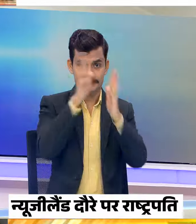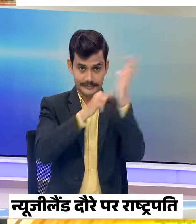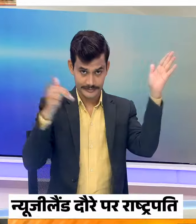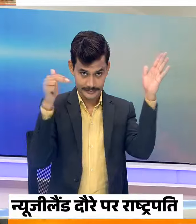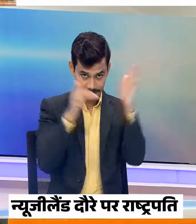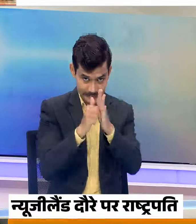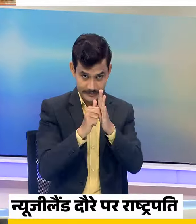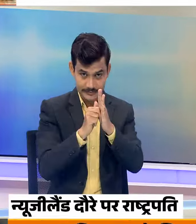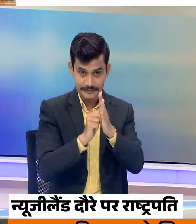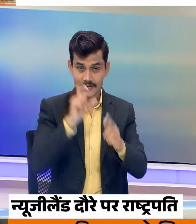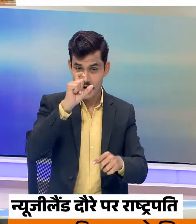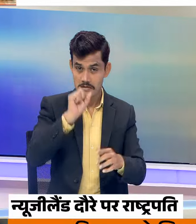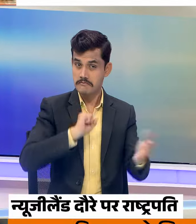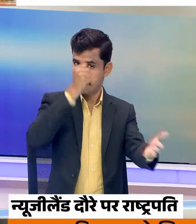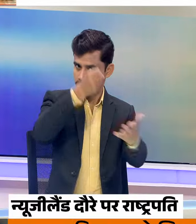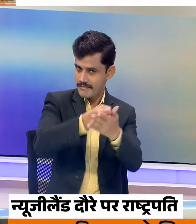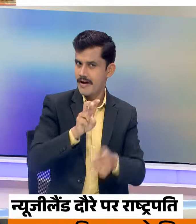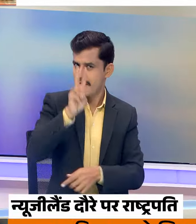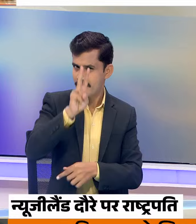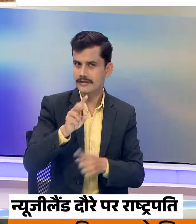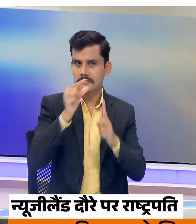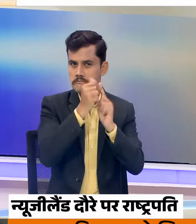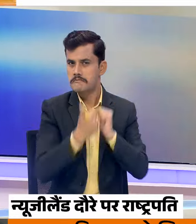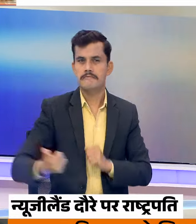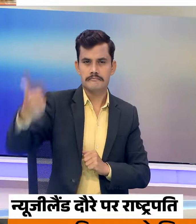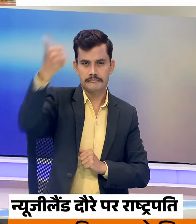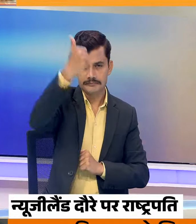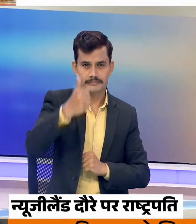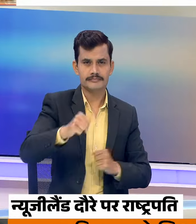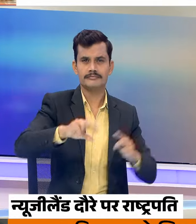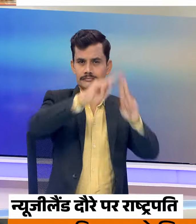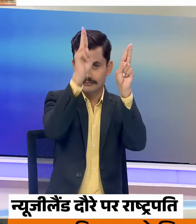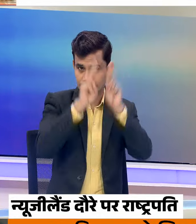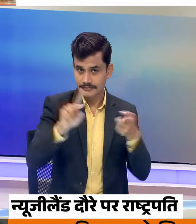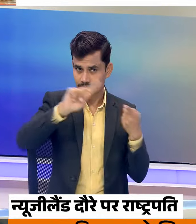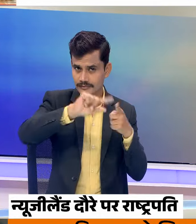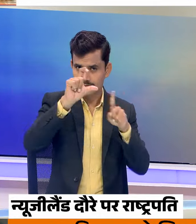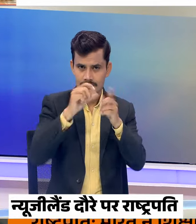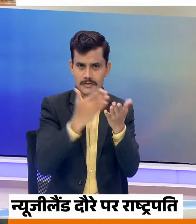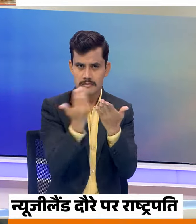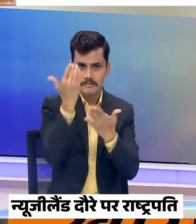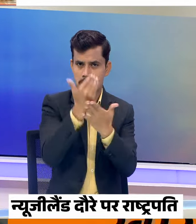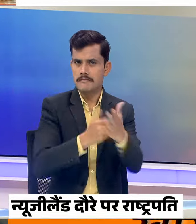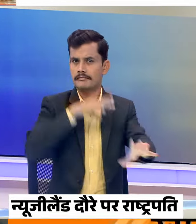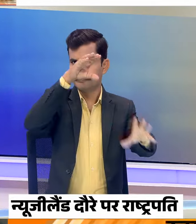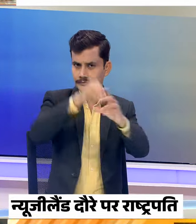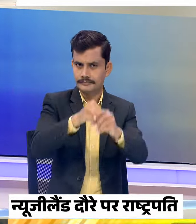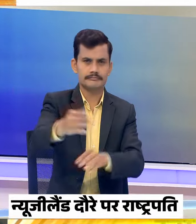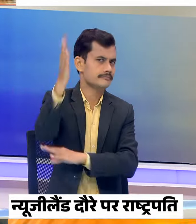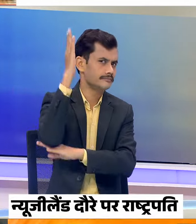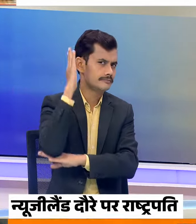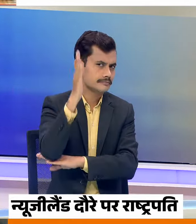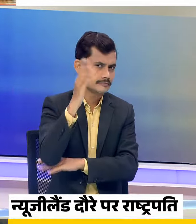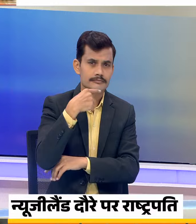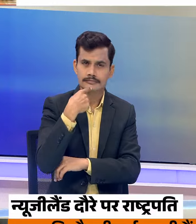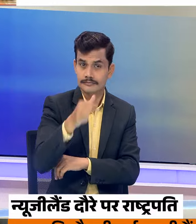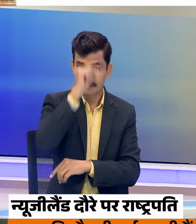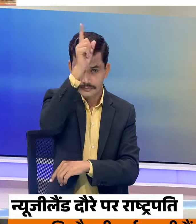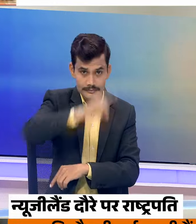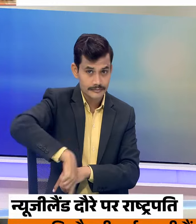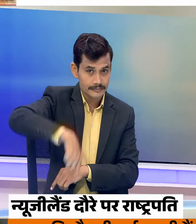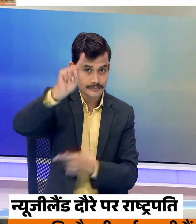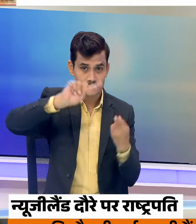न्यूजीलैंड की राजधानी वेलिंगटन में राष्ट्रपति द्रौपदी मुर्मू ने अंतर्राष्ट्रीय शिक्षा सम्मेलन को किया संबोधित, कहा भारत ने शिक्षा के क्षेत्र